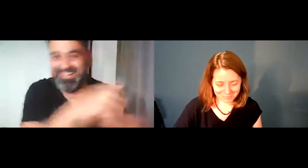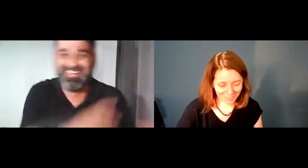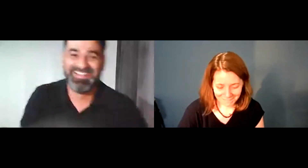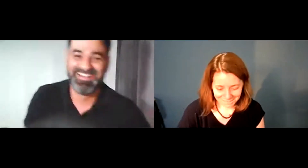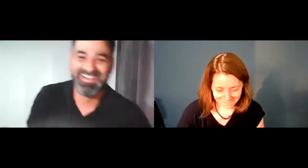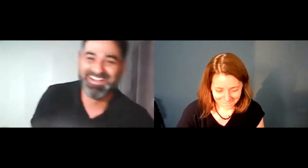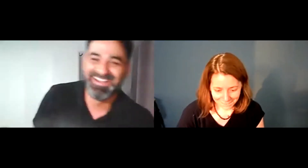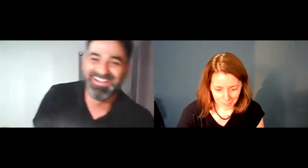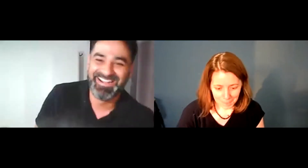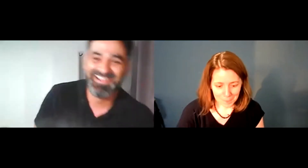regla. No, la regla no,